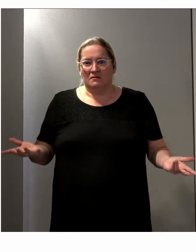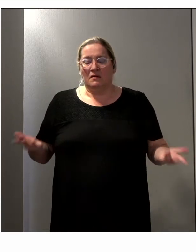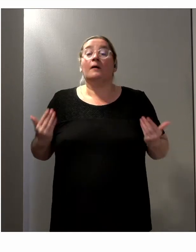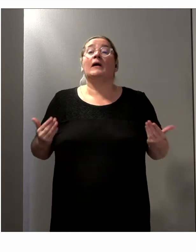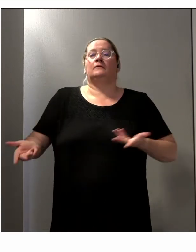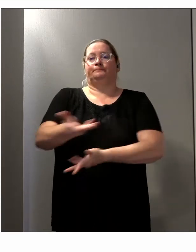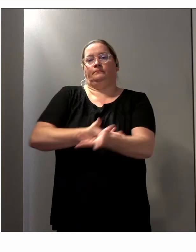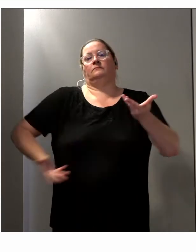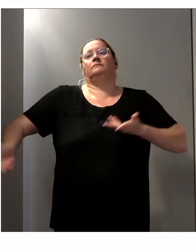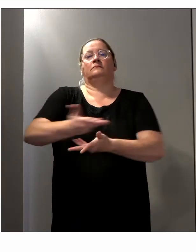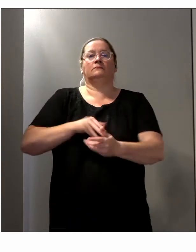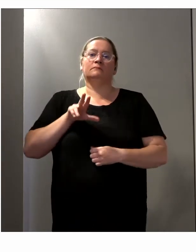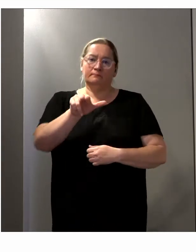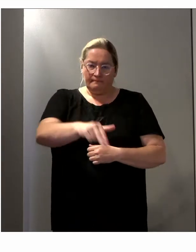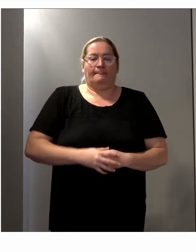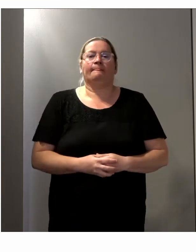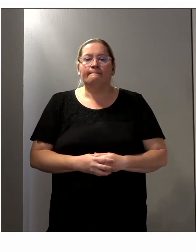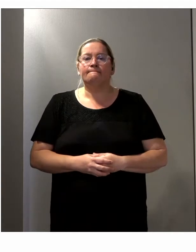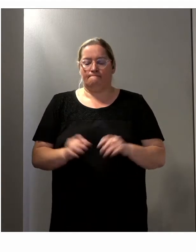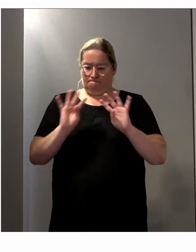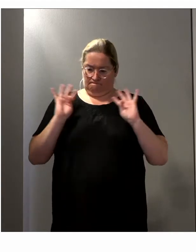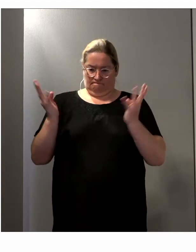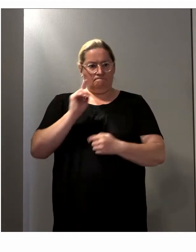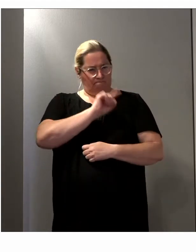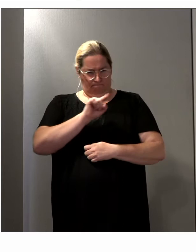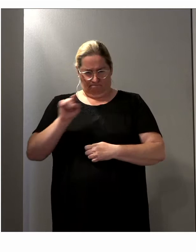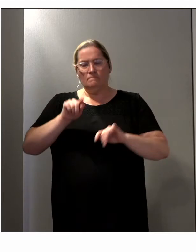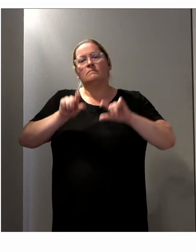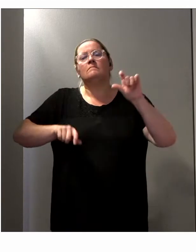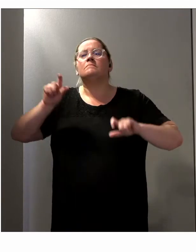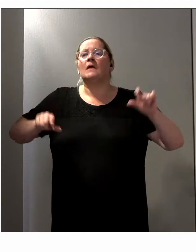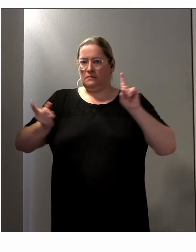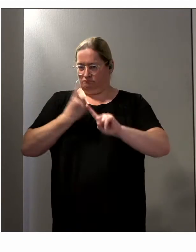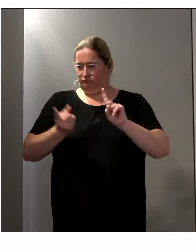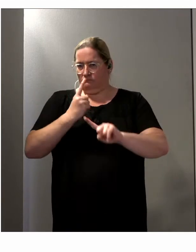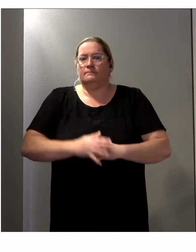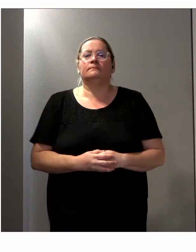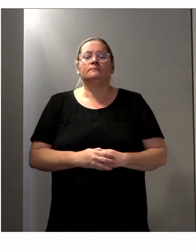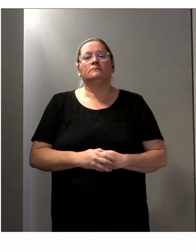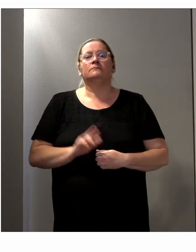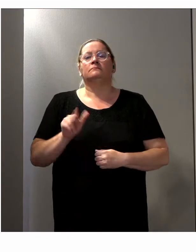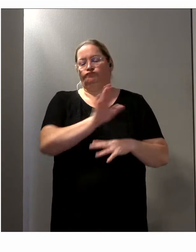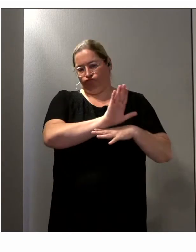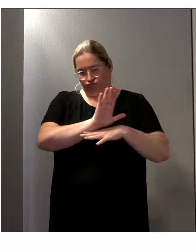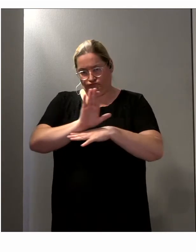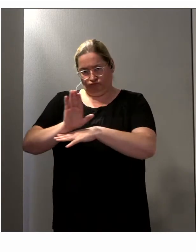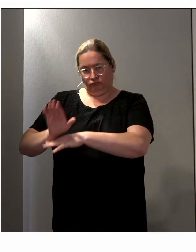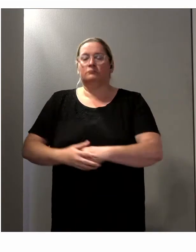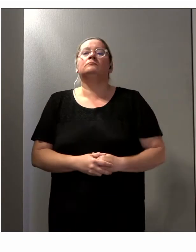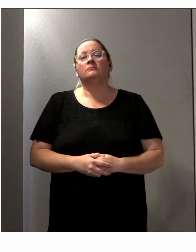cela, nous avons autour de la table un certain nombre de personnalités. Je vais les présenter de